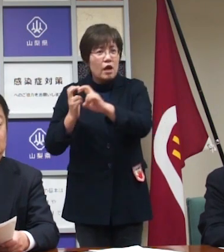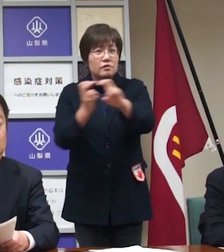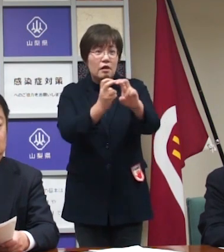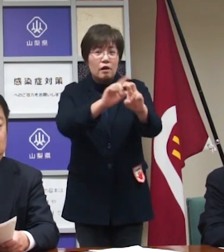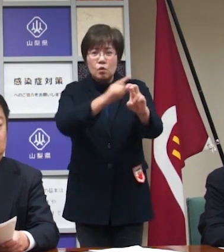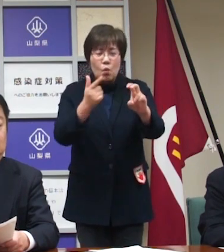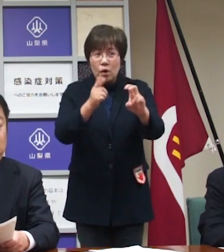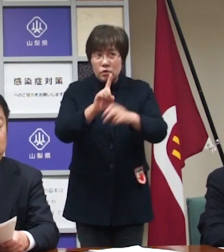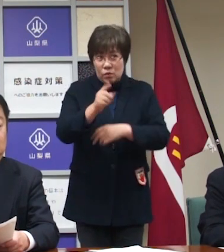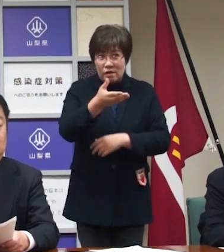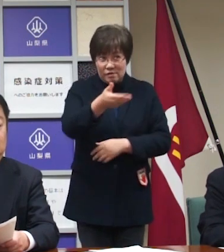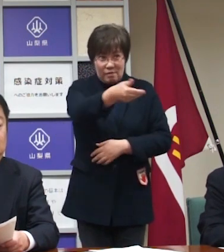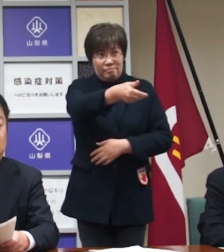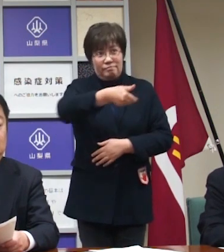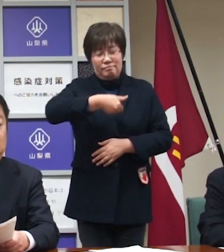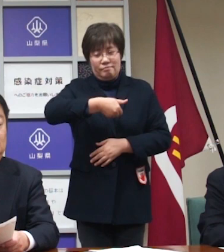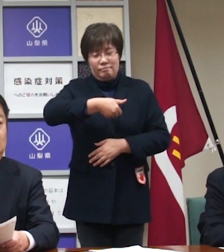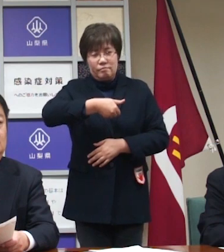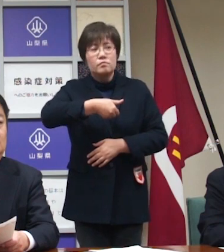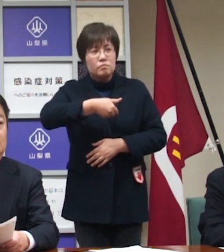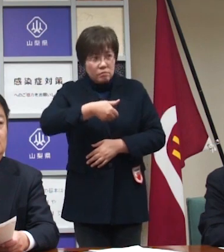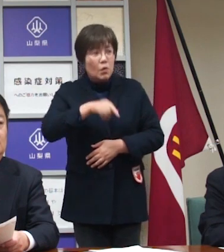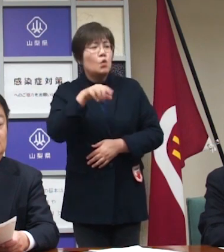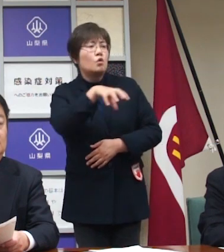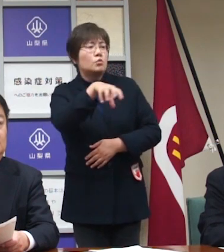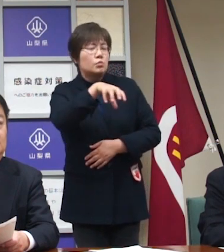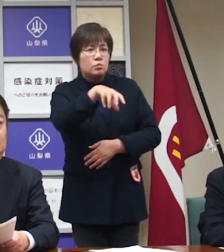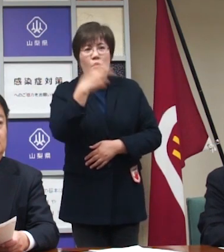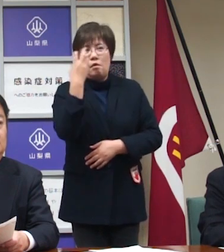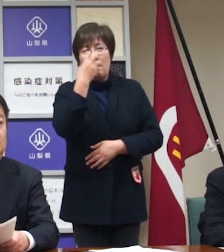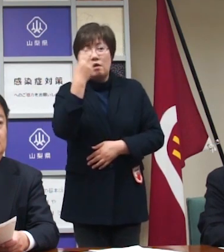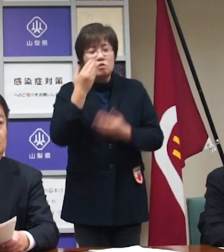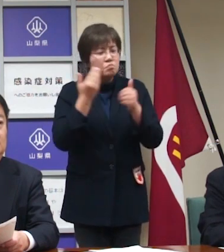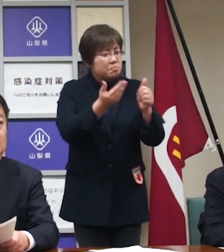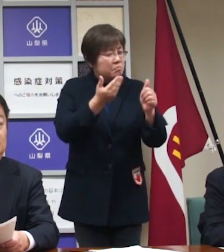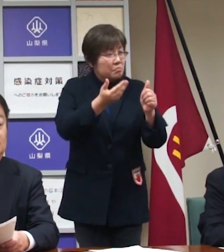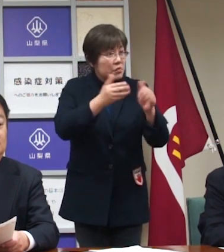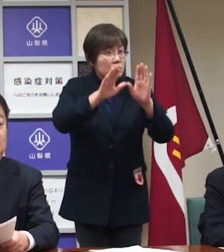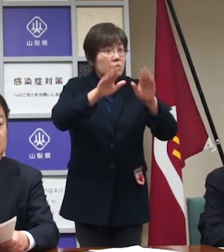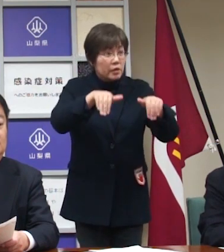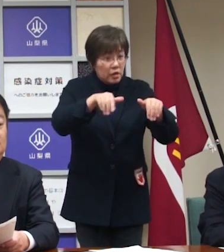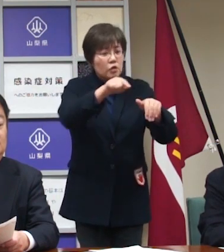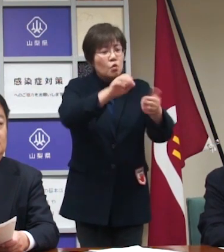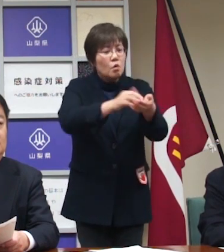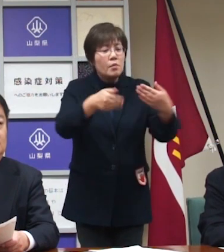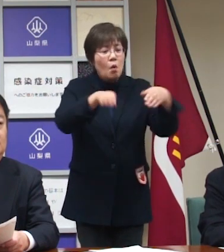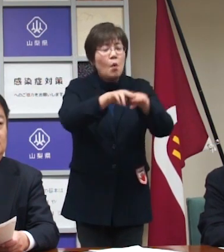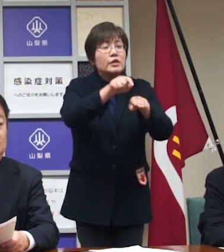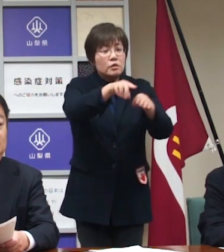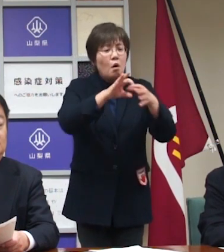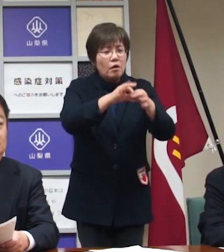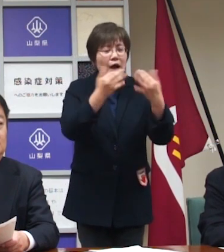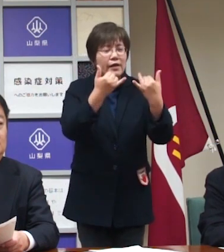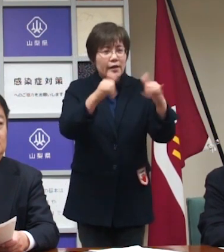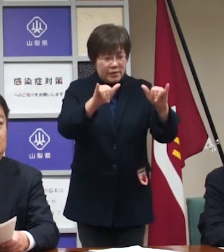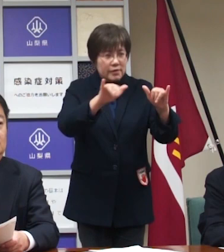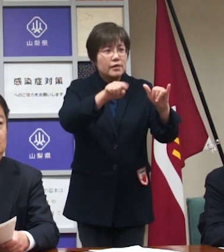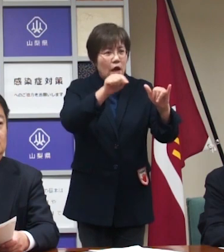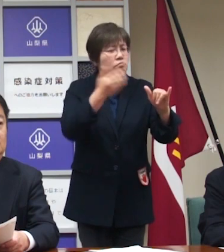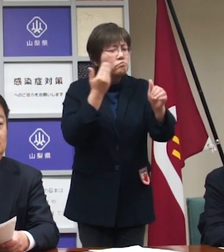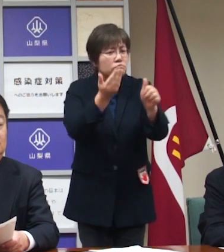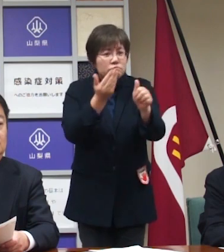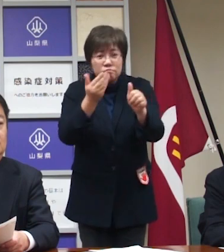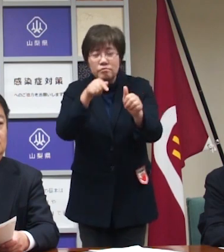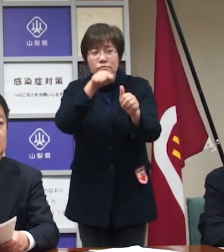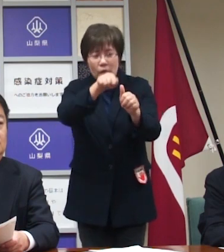についてはどうなんでしょうか。 そこも確認をしましたが、医療関係者も適切な防御措置を持